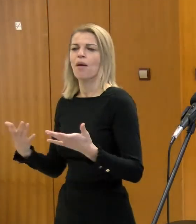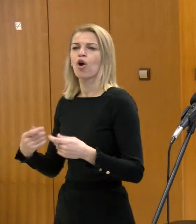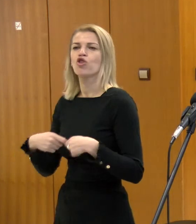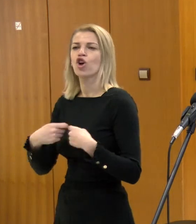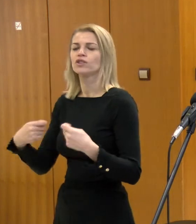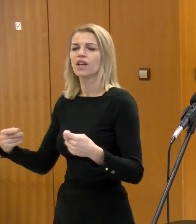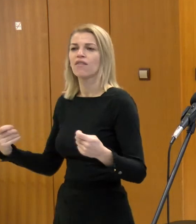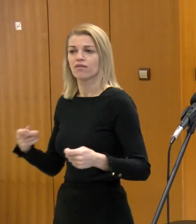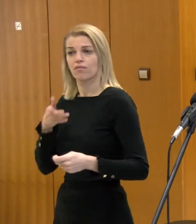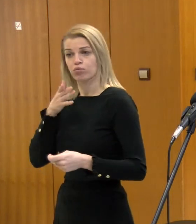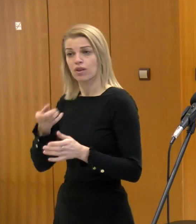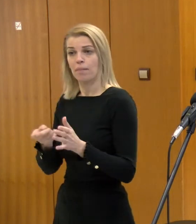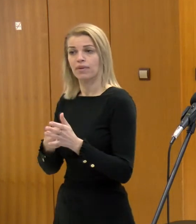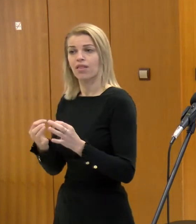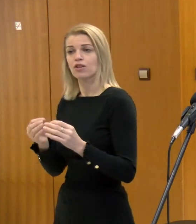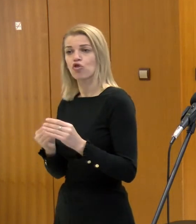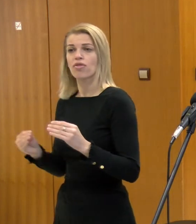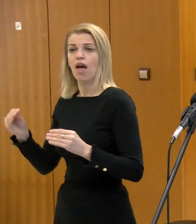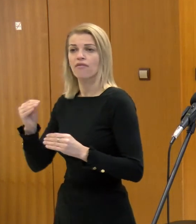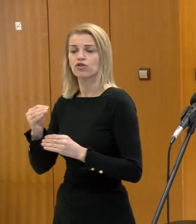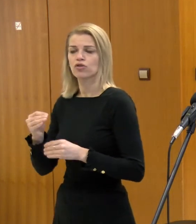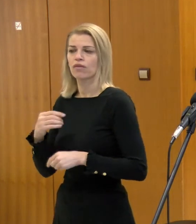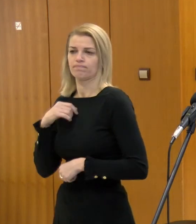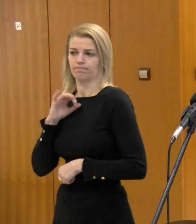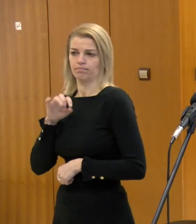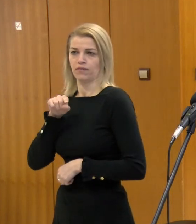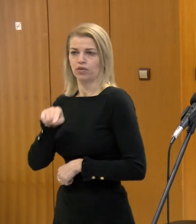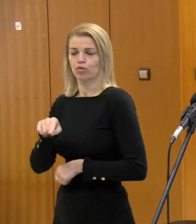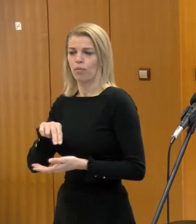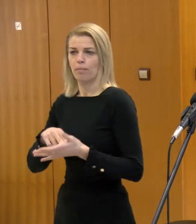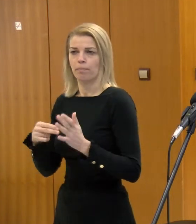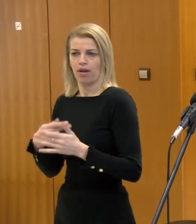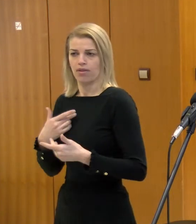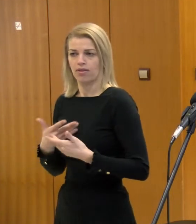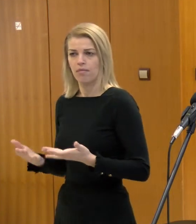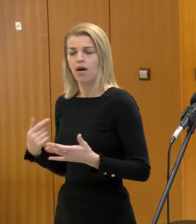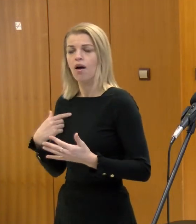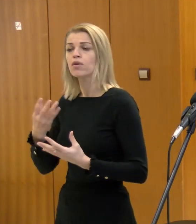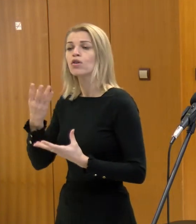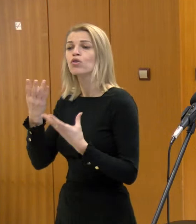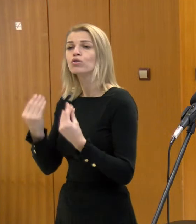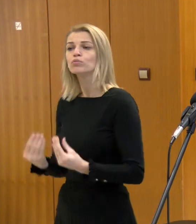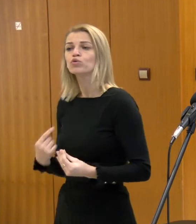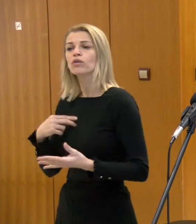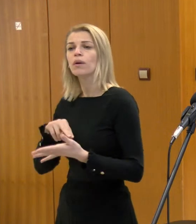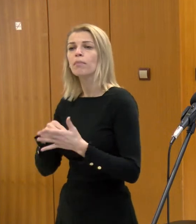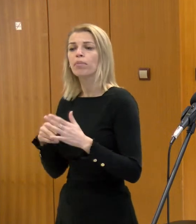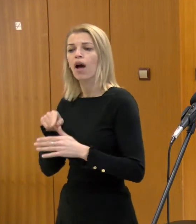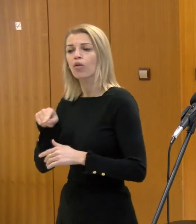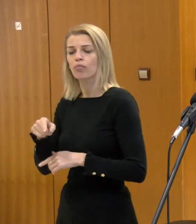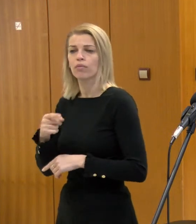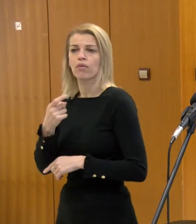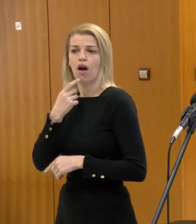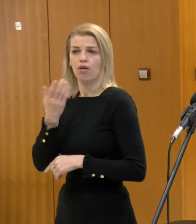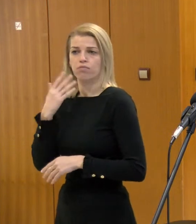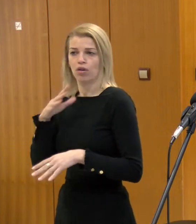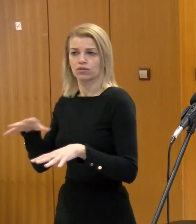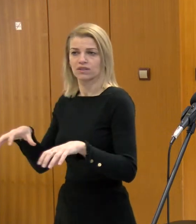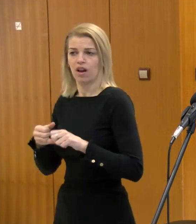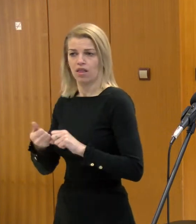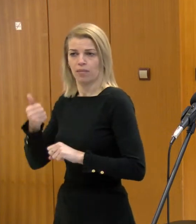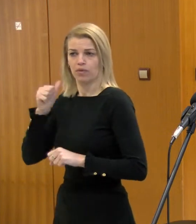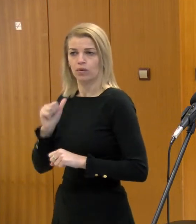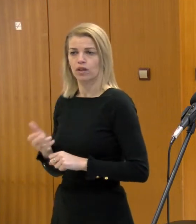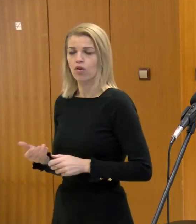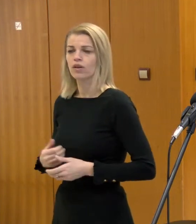Toto nemáme v pláne. My pracujeme s rozpočtom tak, ako bol schválený minulý